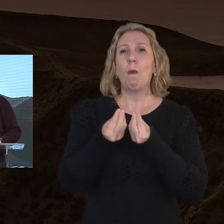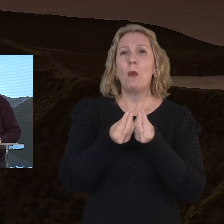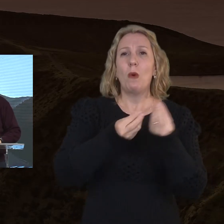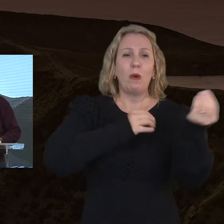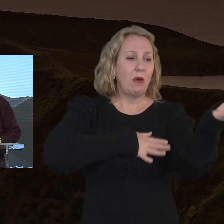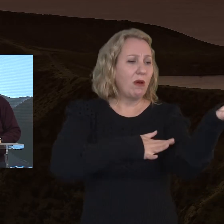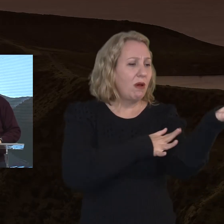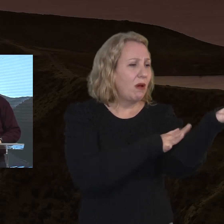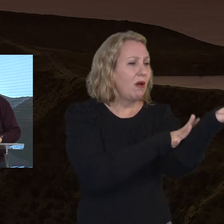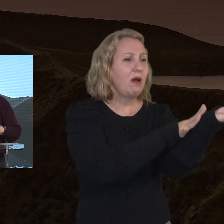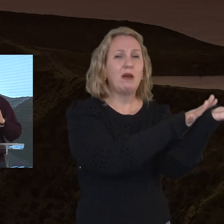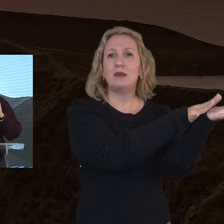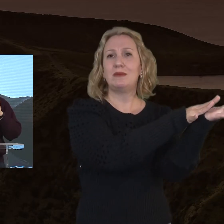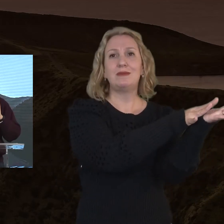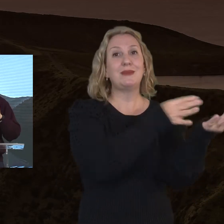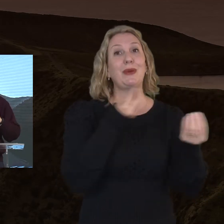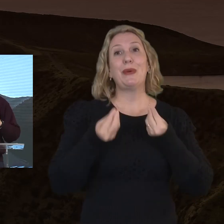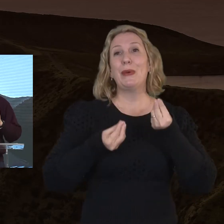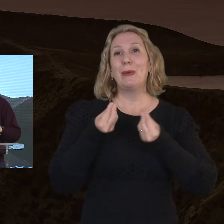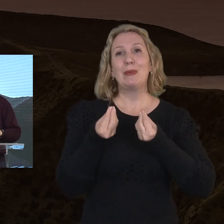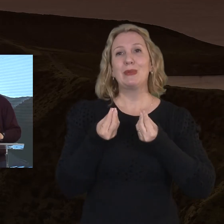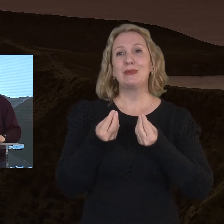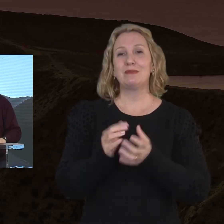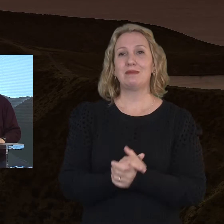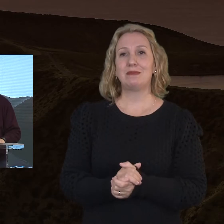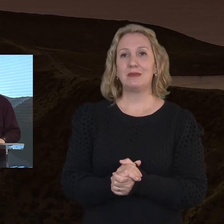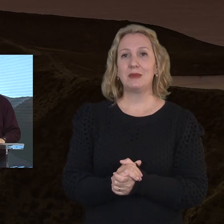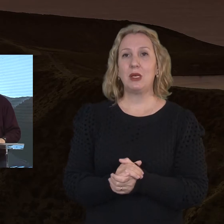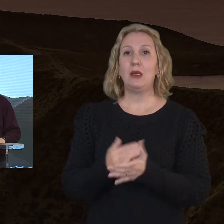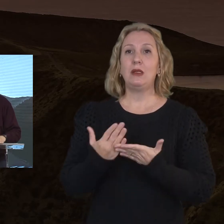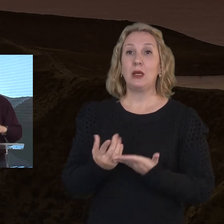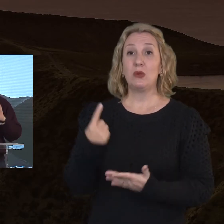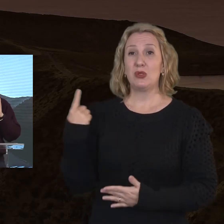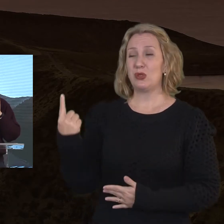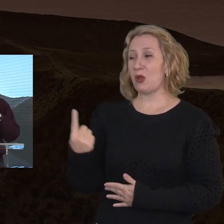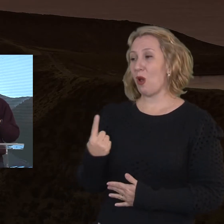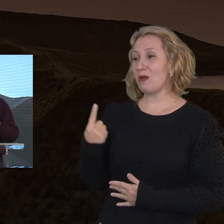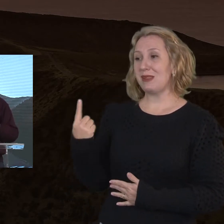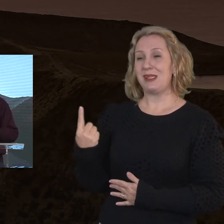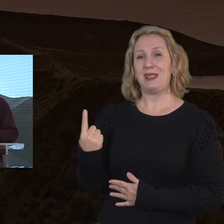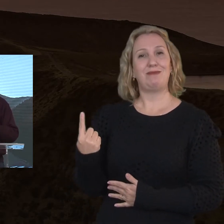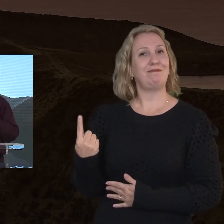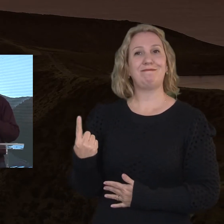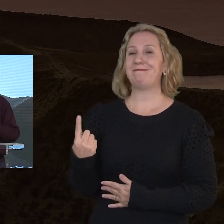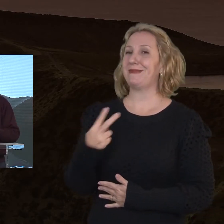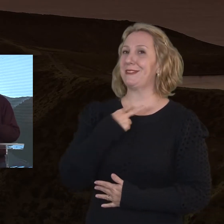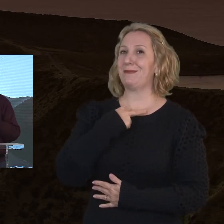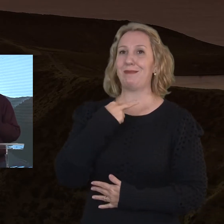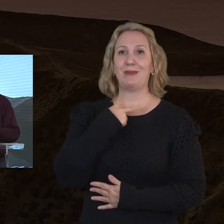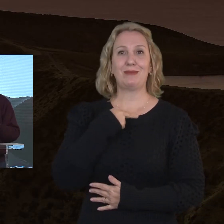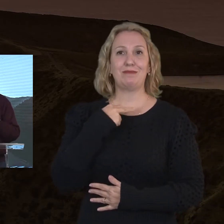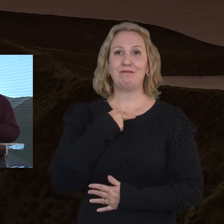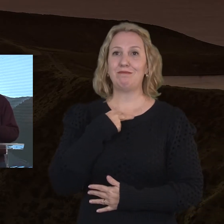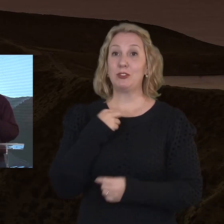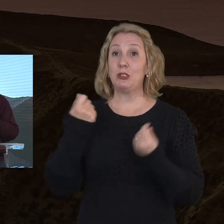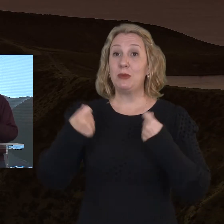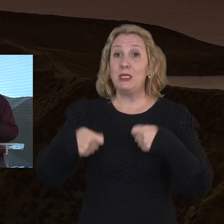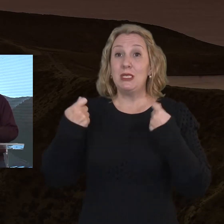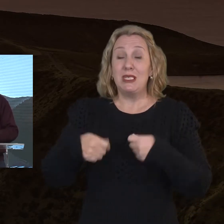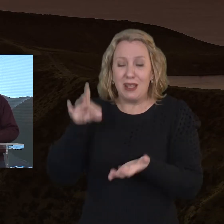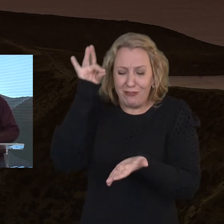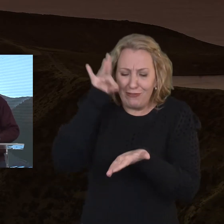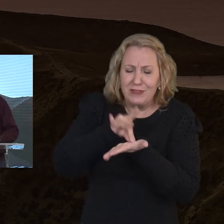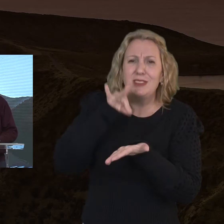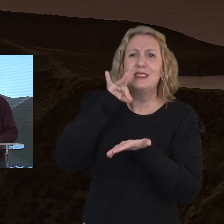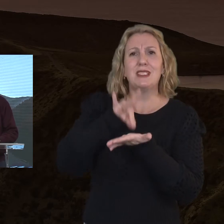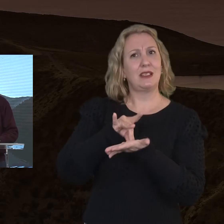unção bom então nós não podemos andar sozinhos nós precisamos estar na realidade do corpo